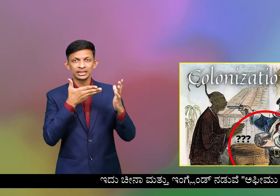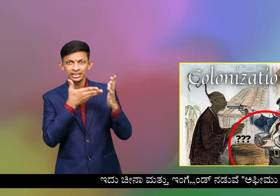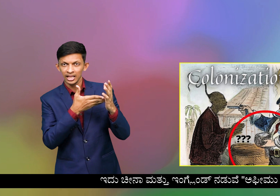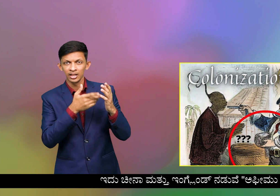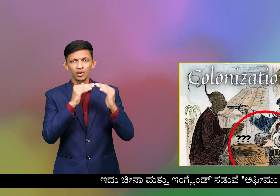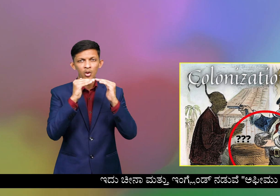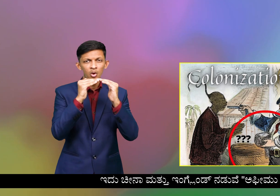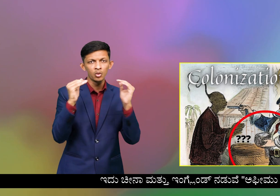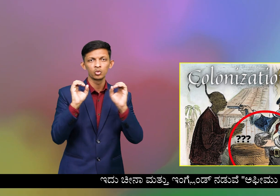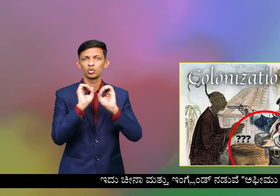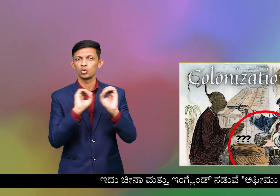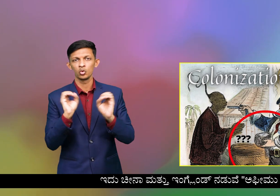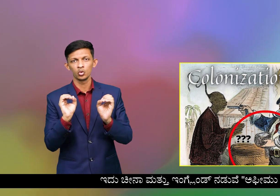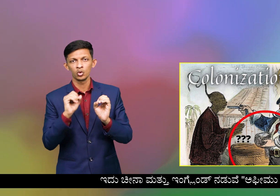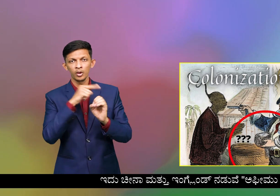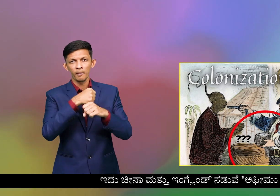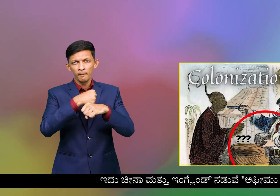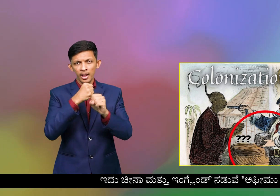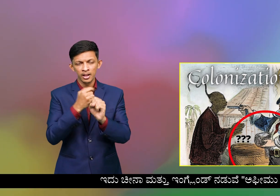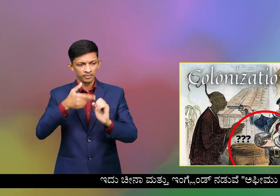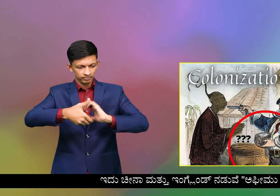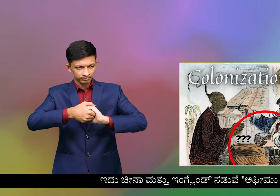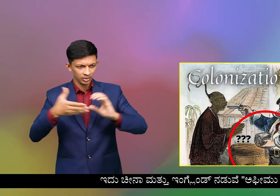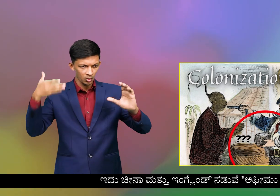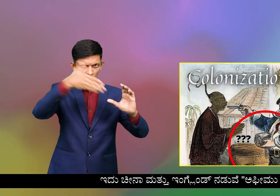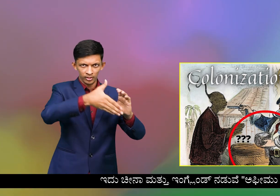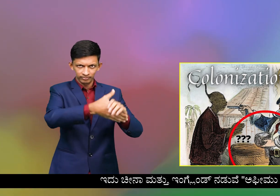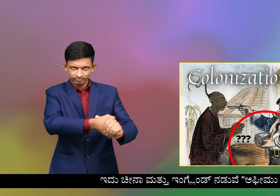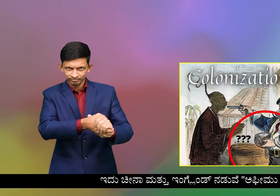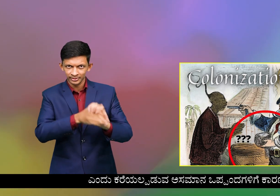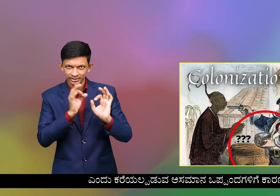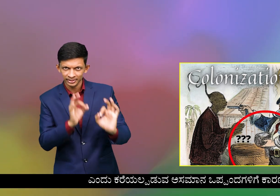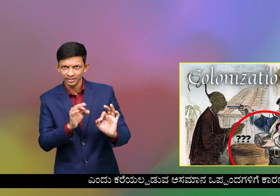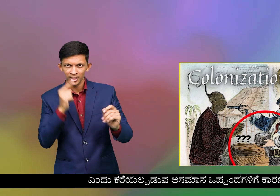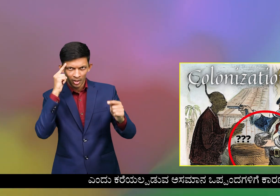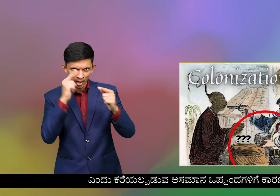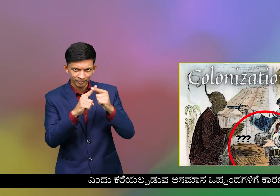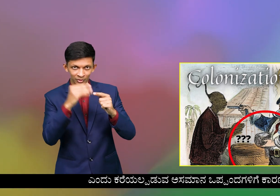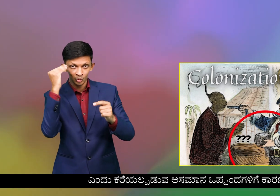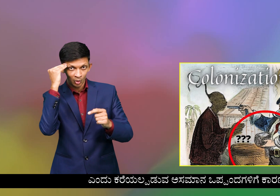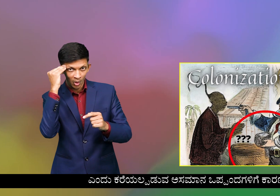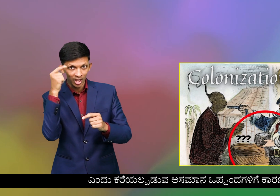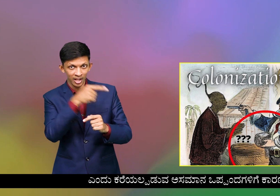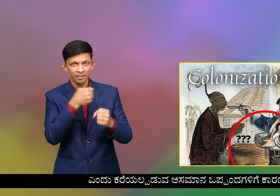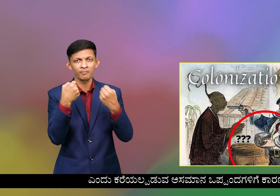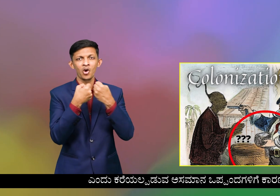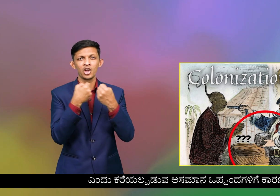ಇದು ಚೀನಾ ಮತ್ತು ಇಂಗ್ಲೆಂಡ್ ನಡುವೆ ಅಫೀಮು ಯುದ್ಧ ಎಂದು ಕರೆಯಲ್ಪಡುವ ಅಸಮಾನ ಒಪ್ಪಂದಗಳಿಗೆ